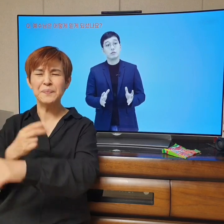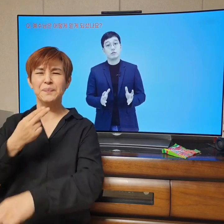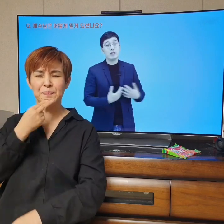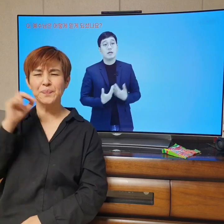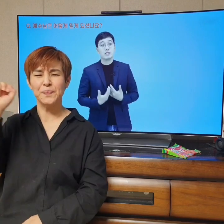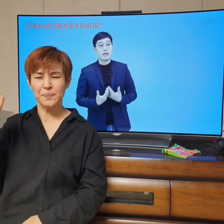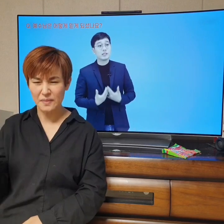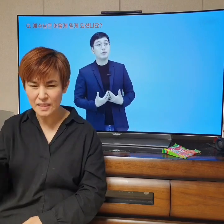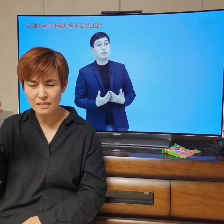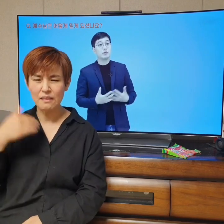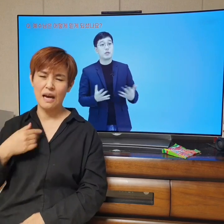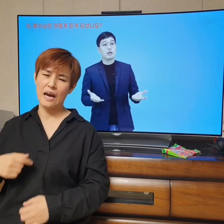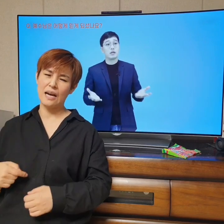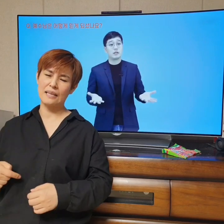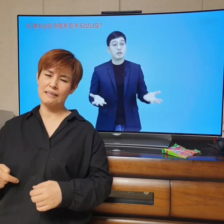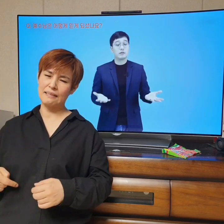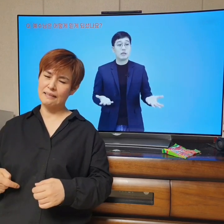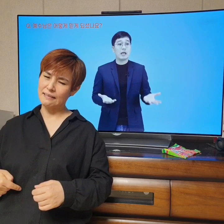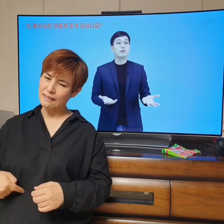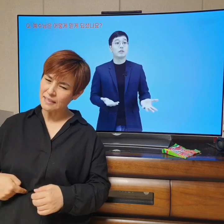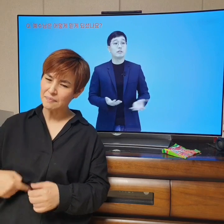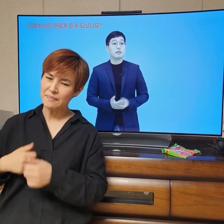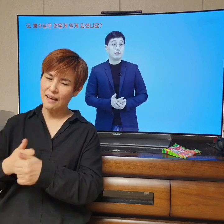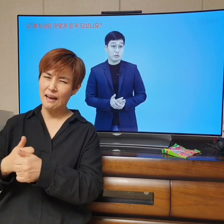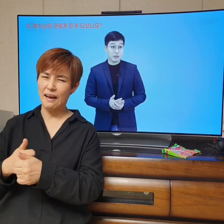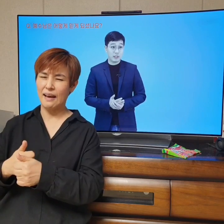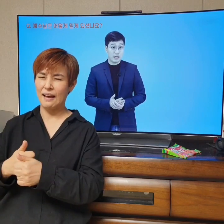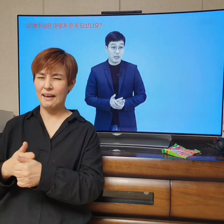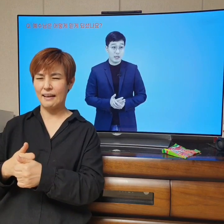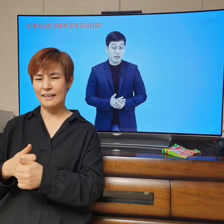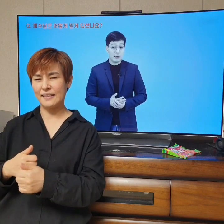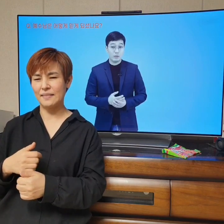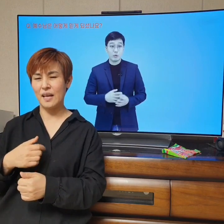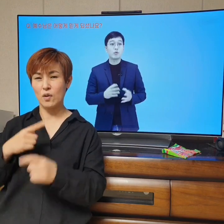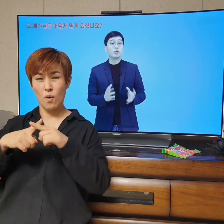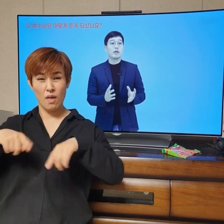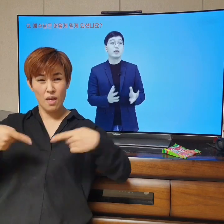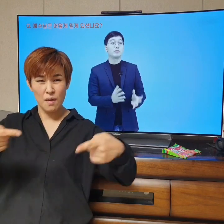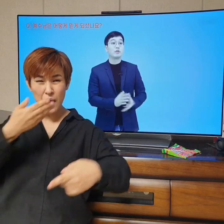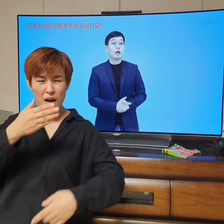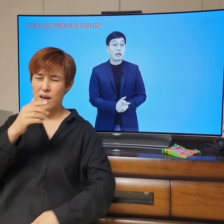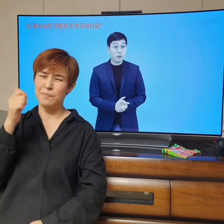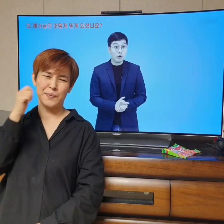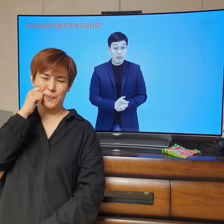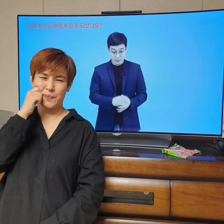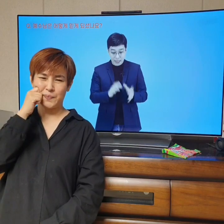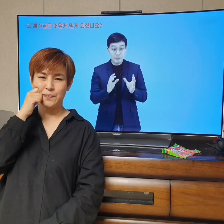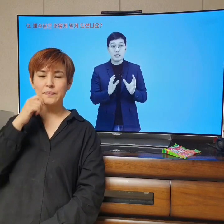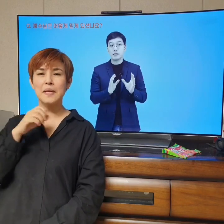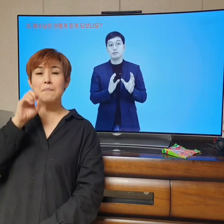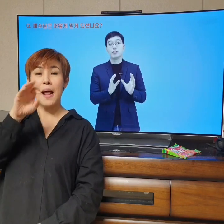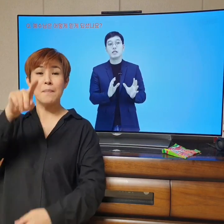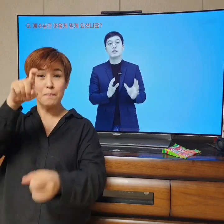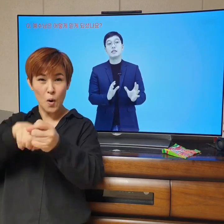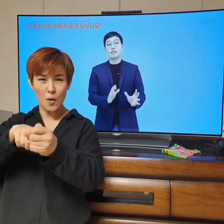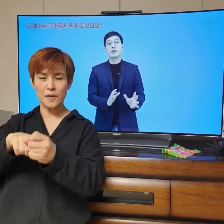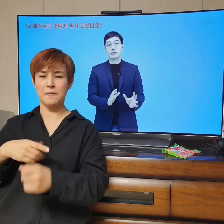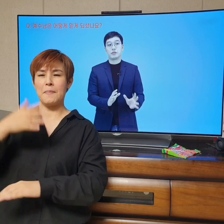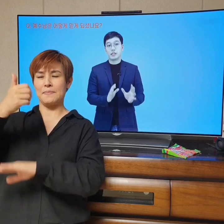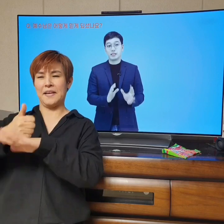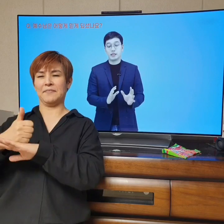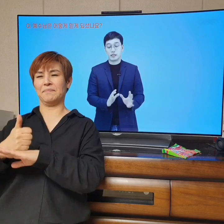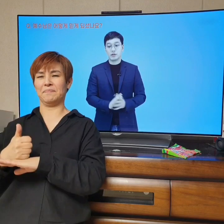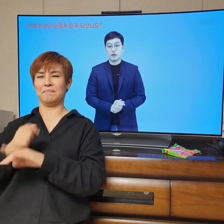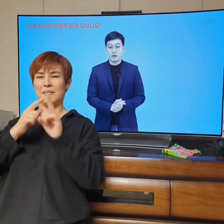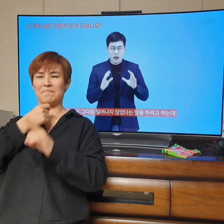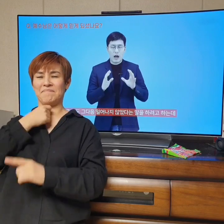이제 저는 제 양심도 있고 제가 이게 아닌 것 같은데 나올 수는 없지 않냐. 뭐 요 정도 얘기하고 들어가려고 마지막 문장을 얘기하고